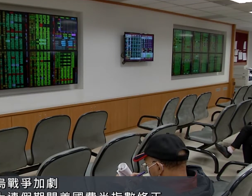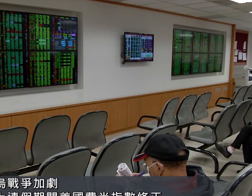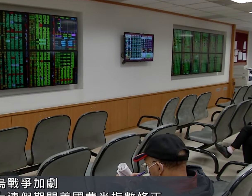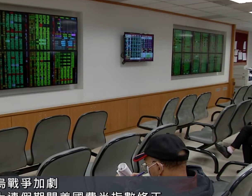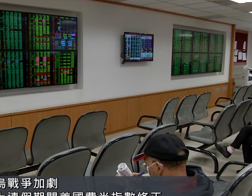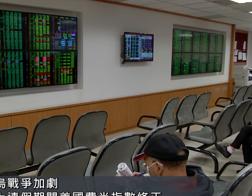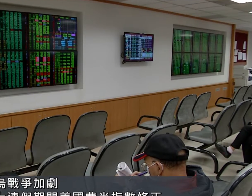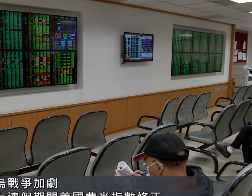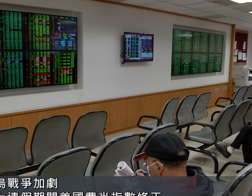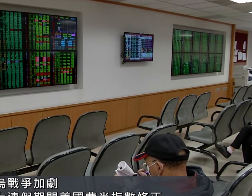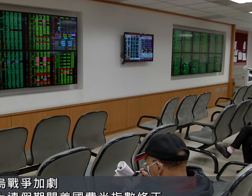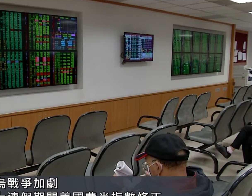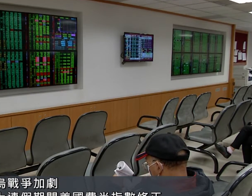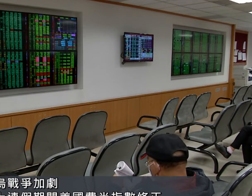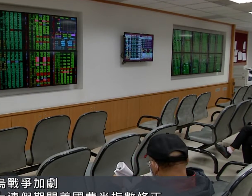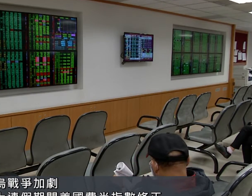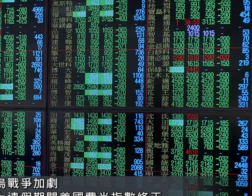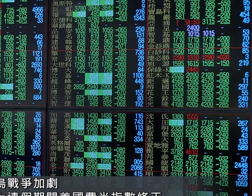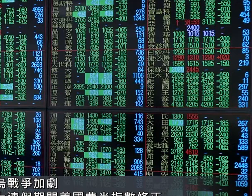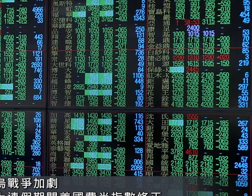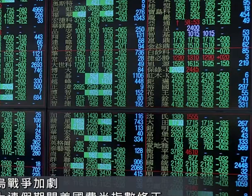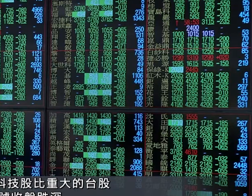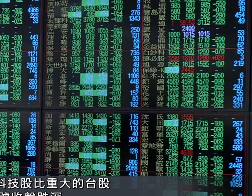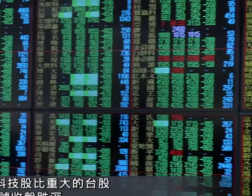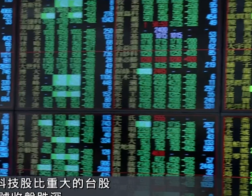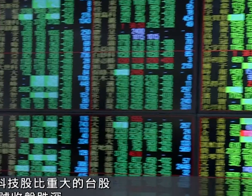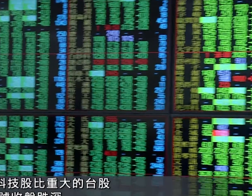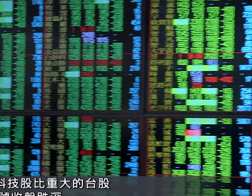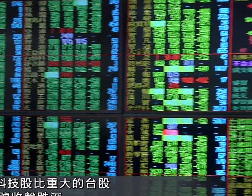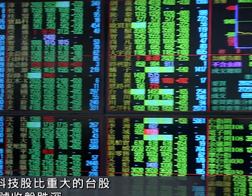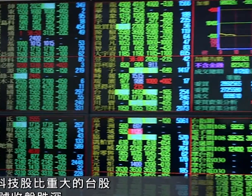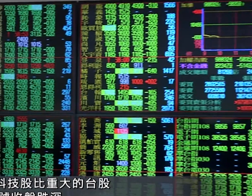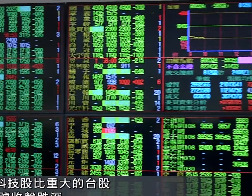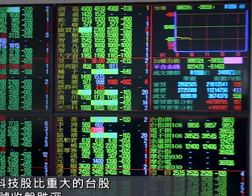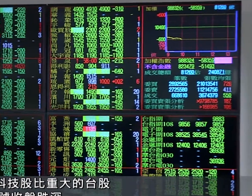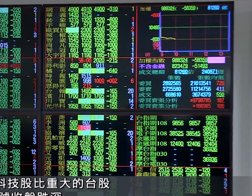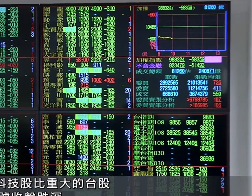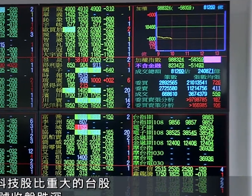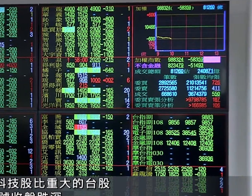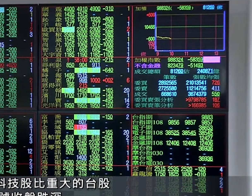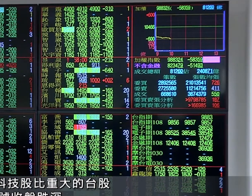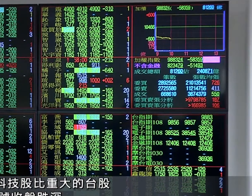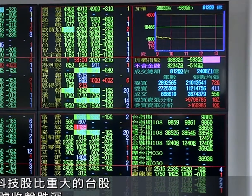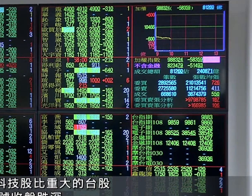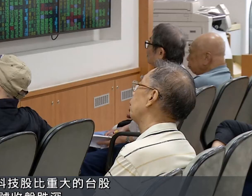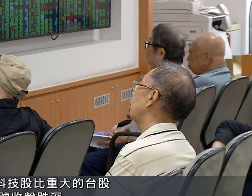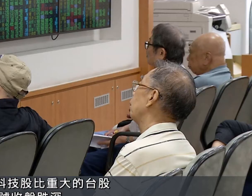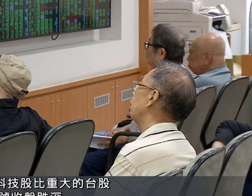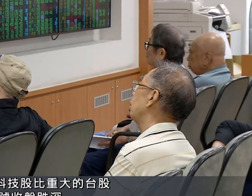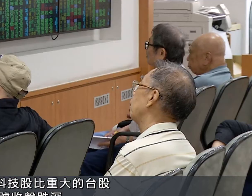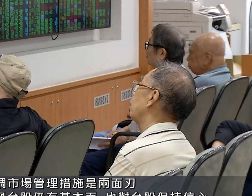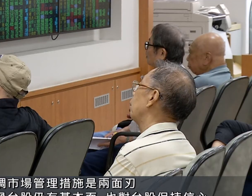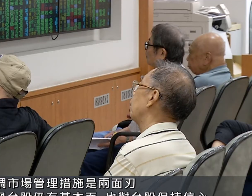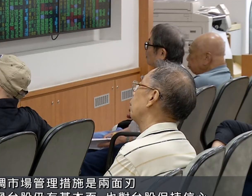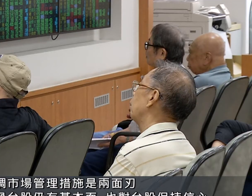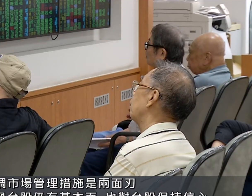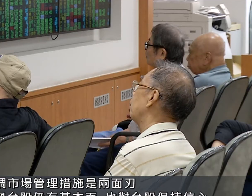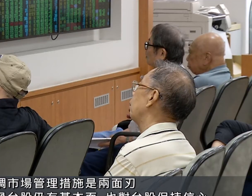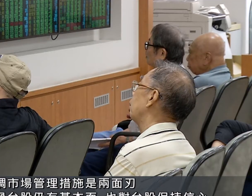上连假期间美国费半指数修正，让科技股比重大的台股11号收盘跌深。强调市场管理措施